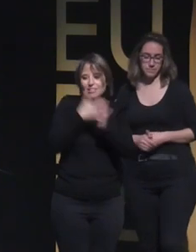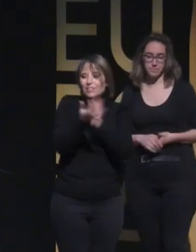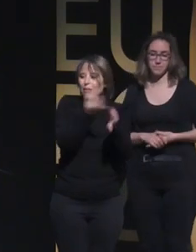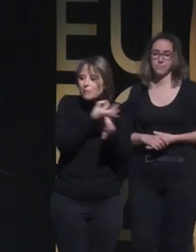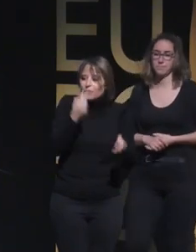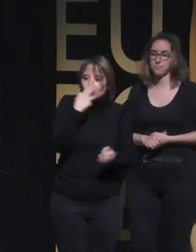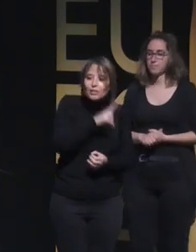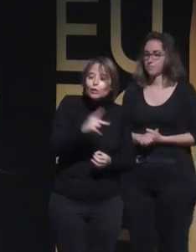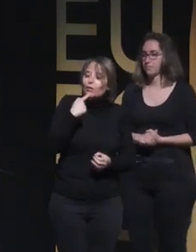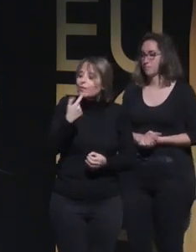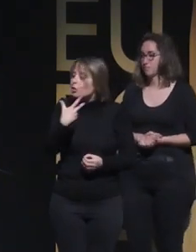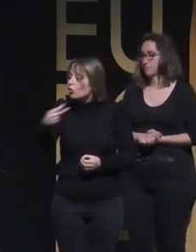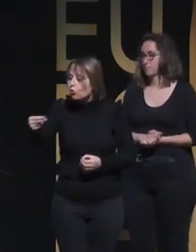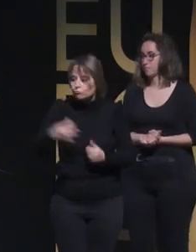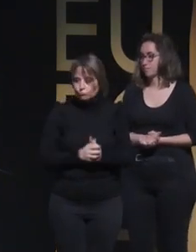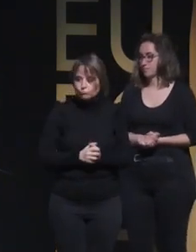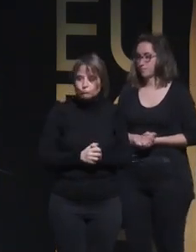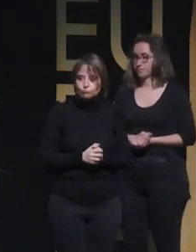niño no hay que decirle no, ¿no?